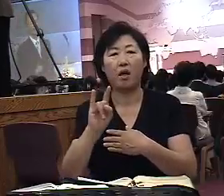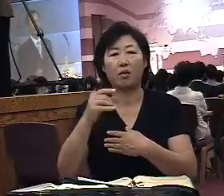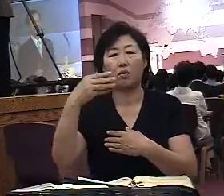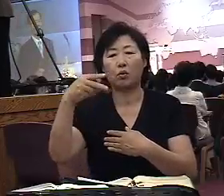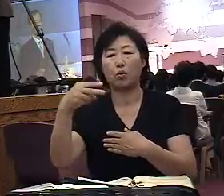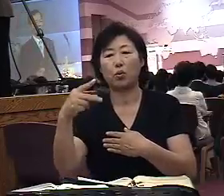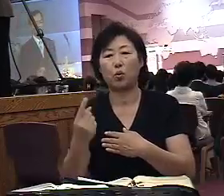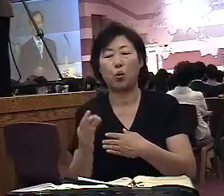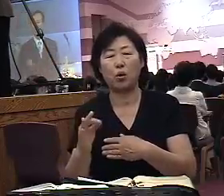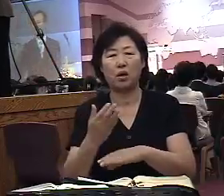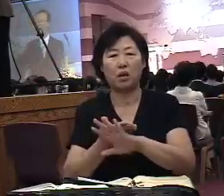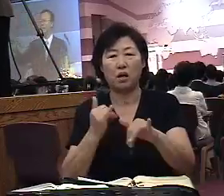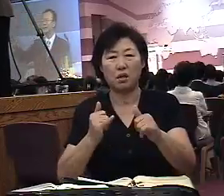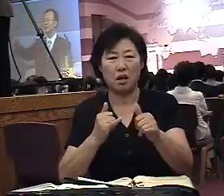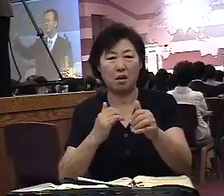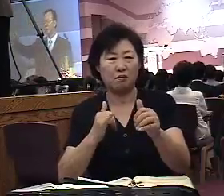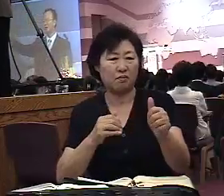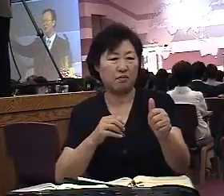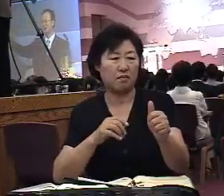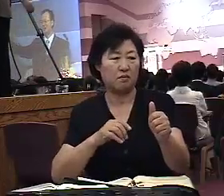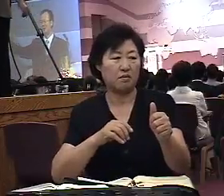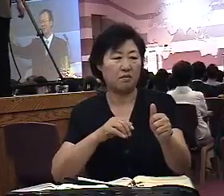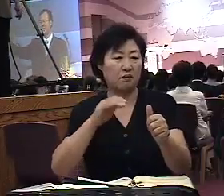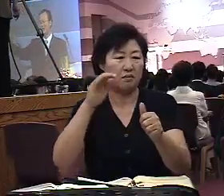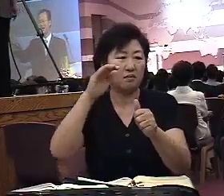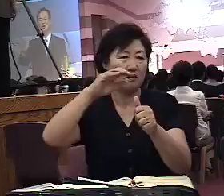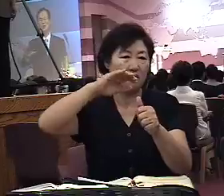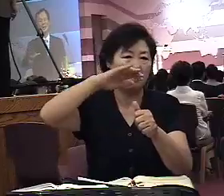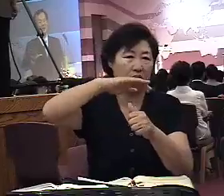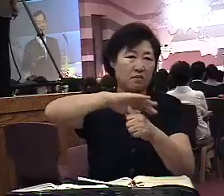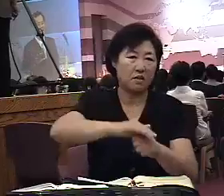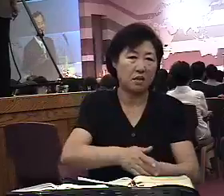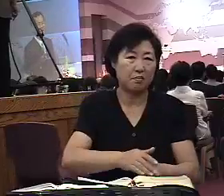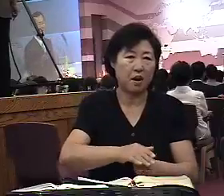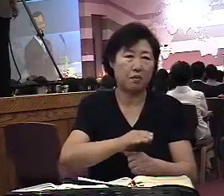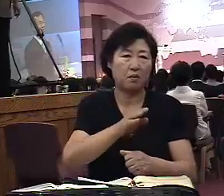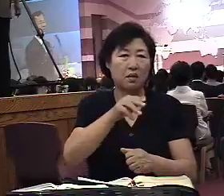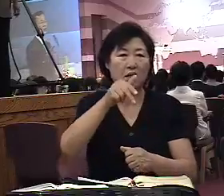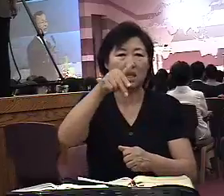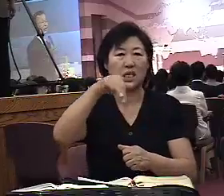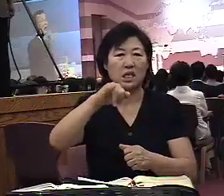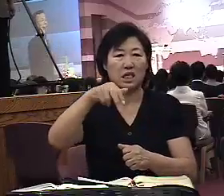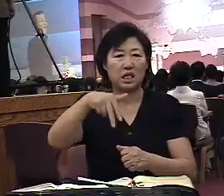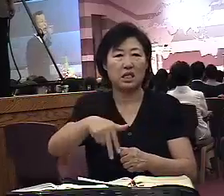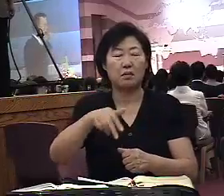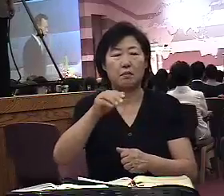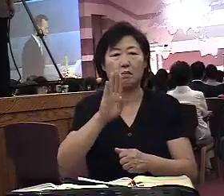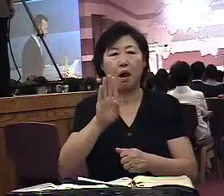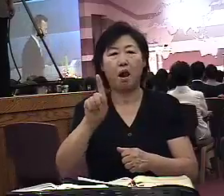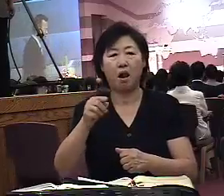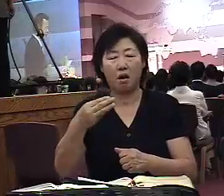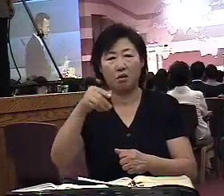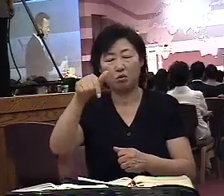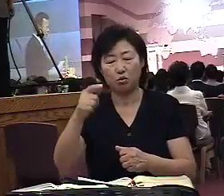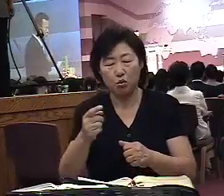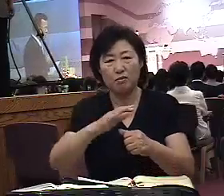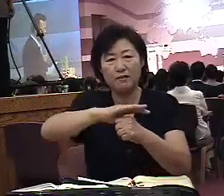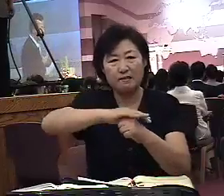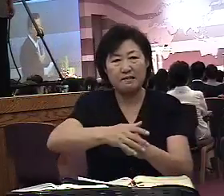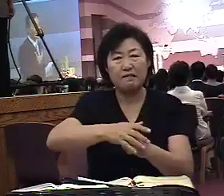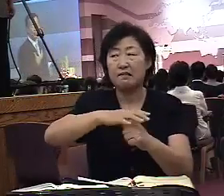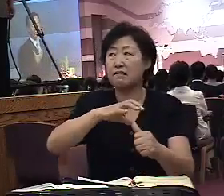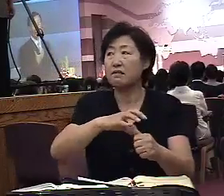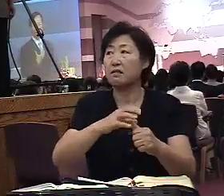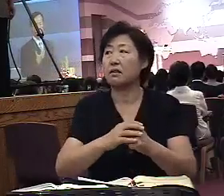독재자였다. 좋지 않게 그를 보는 것이 기존세대가 말할 수 있는 마오쩌둥에 대한